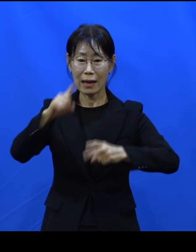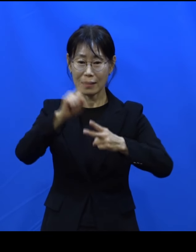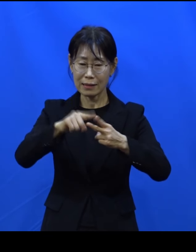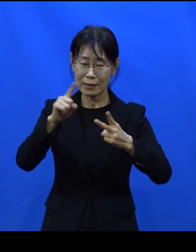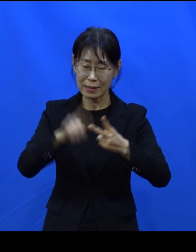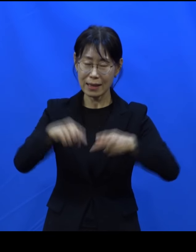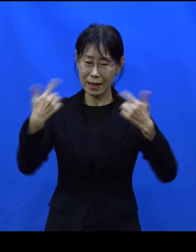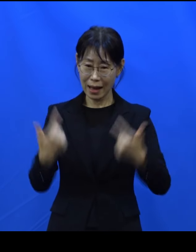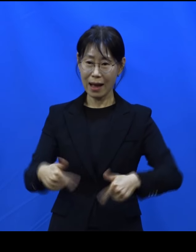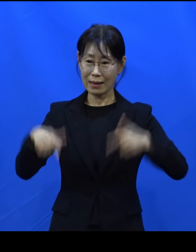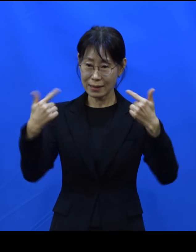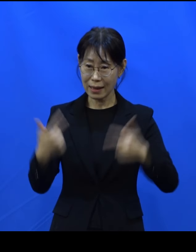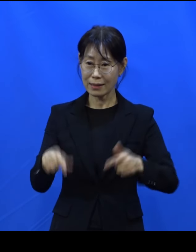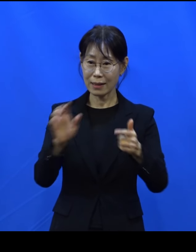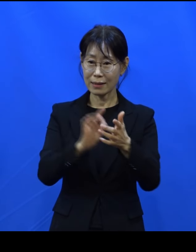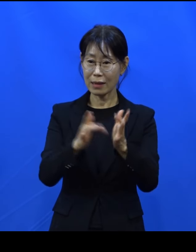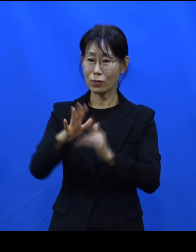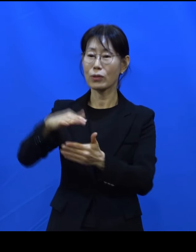그리스도에게 초점을 맞춰야 돼요.